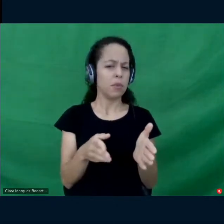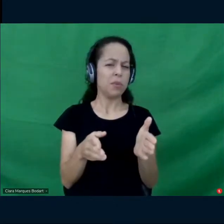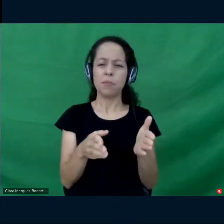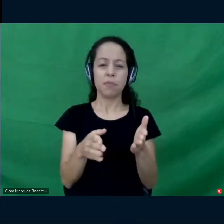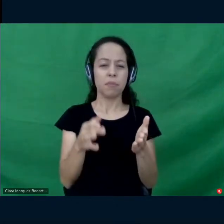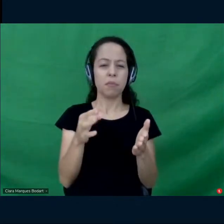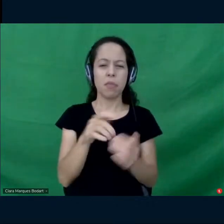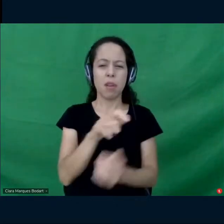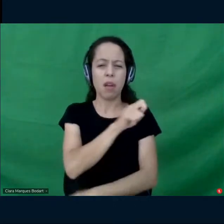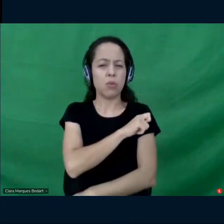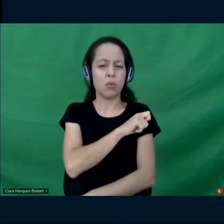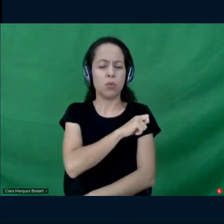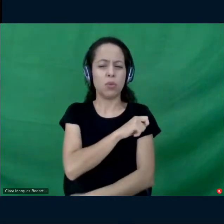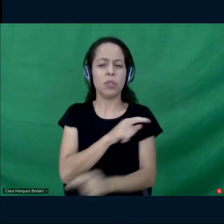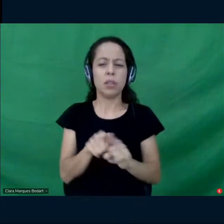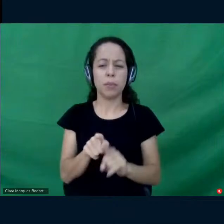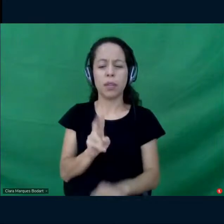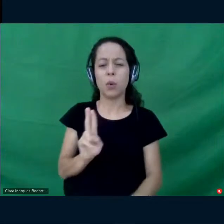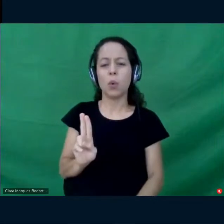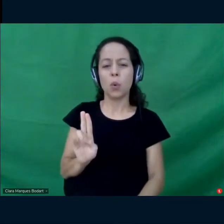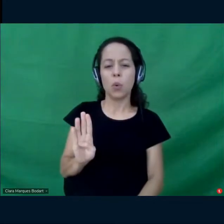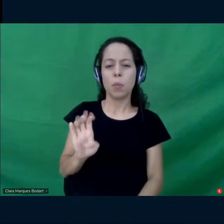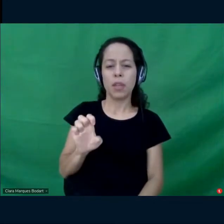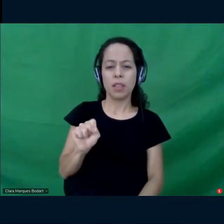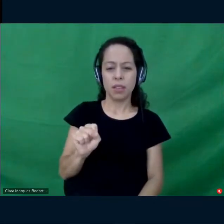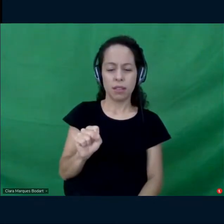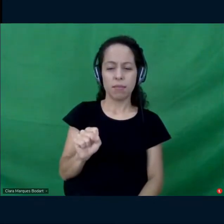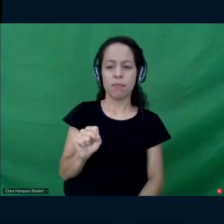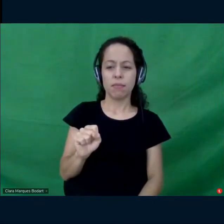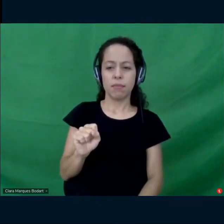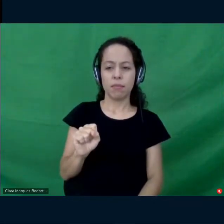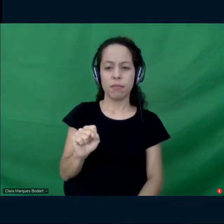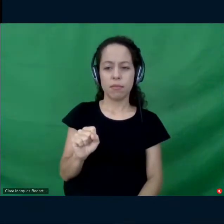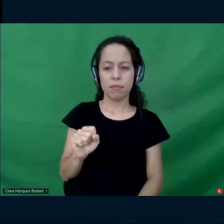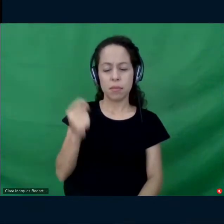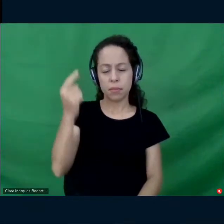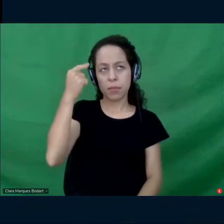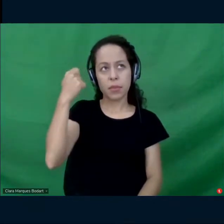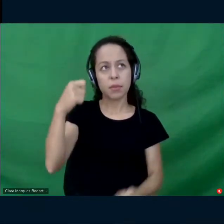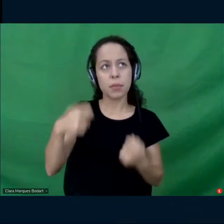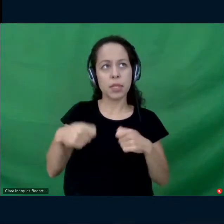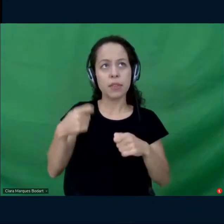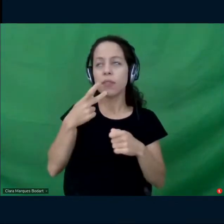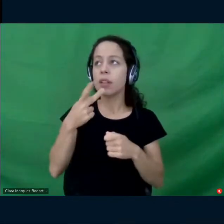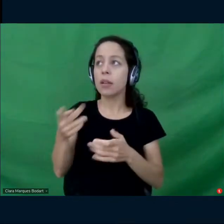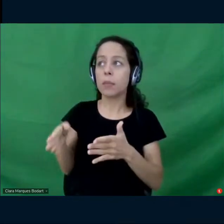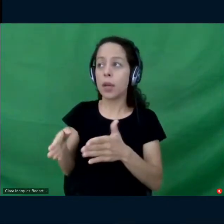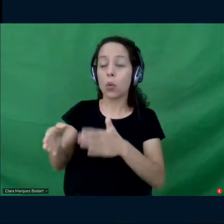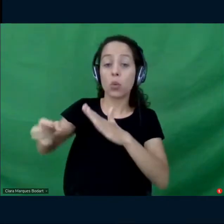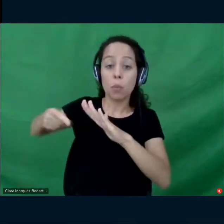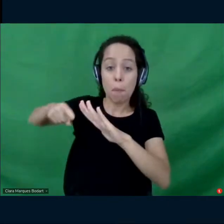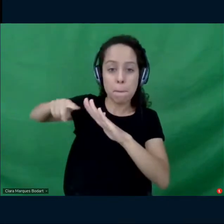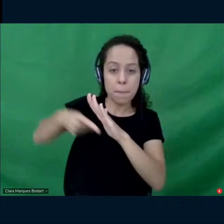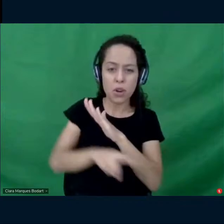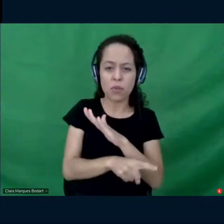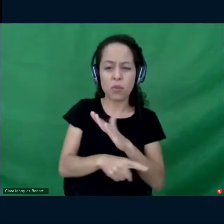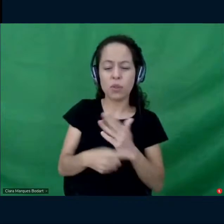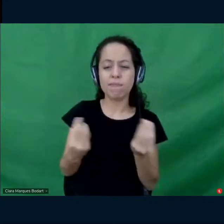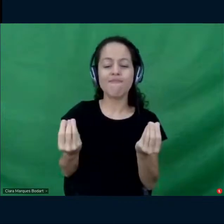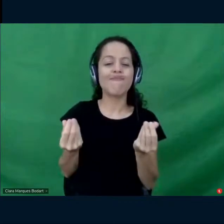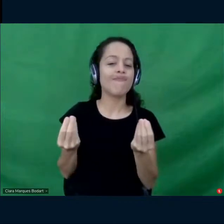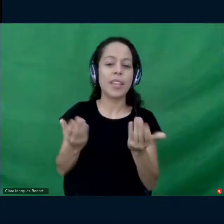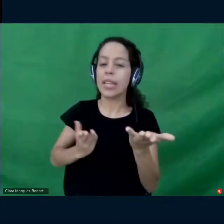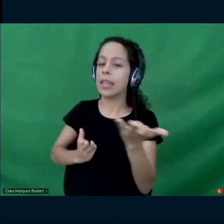os estudantes, né? A UBS, tem que acabar com os itinerários, então muda para percurso de aprofundamento. Né? Mas isso também não passou.